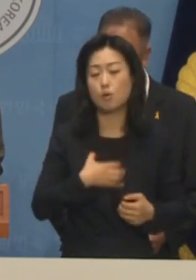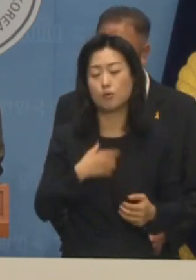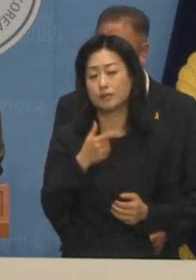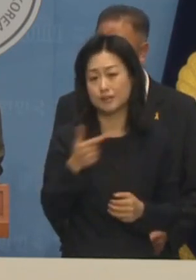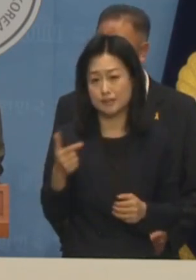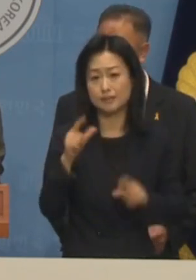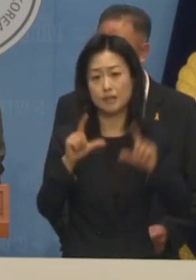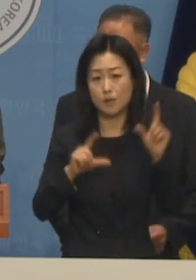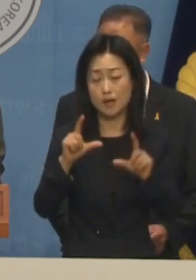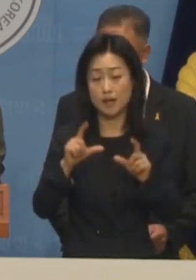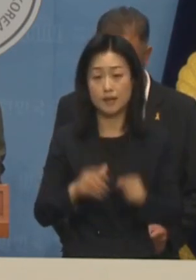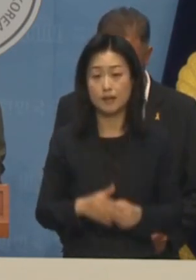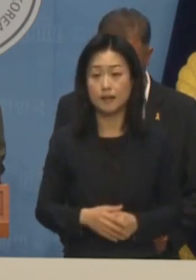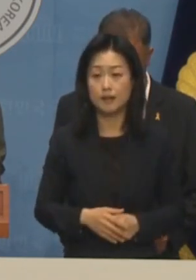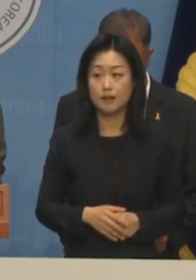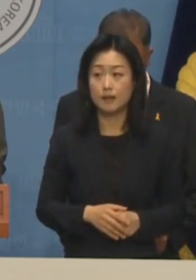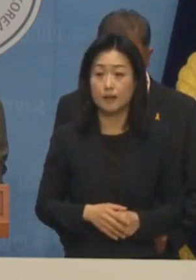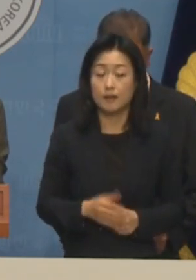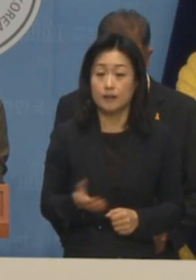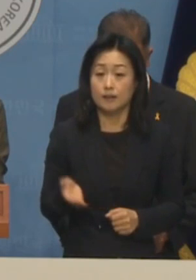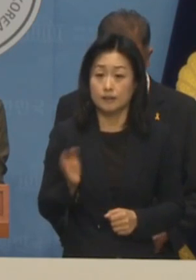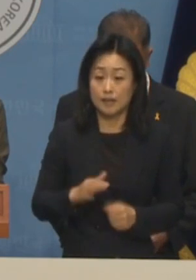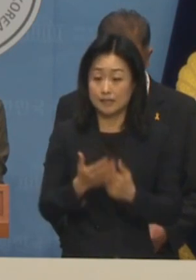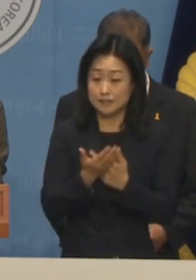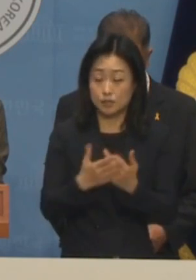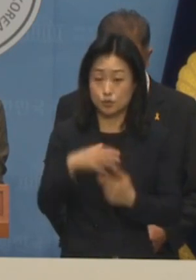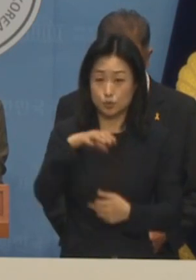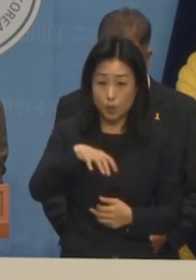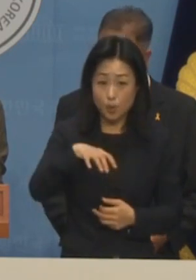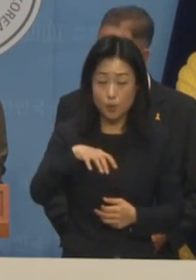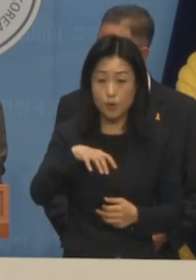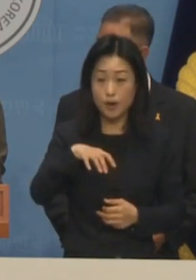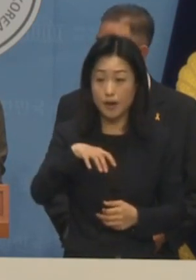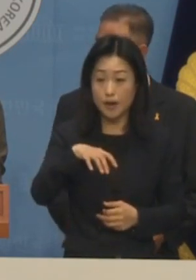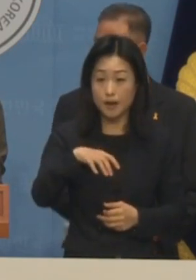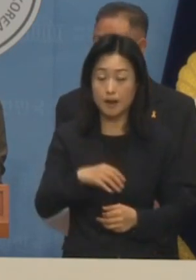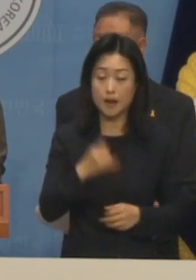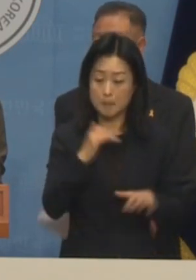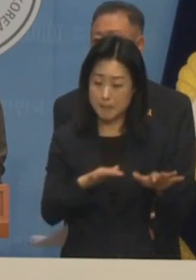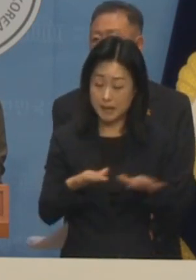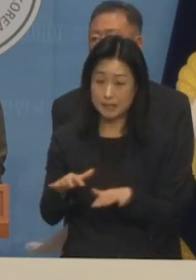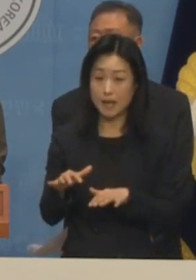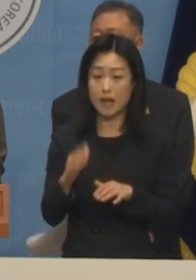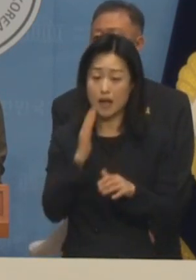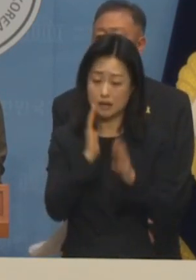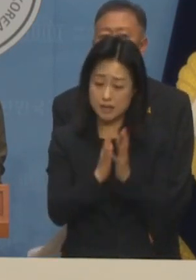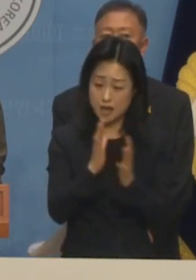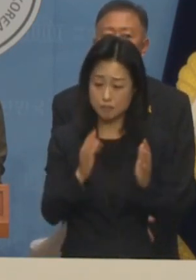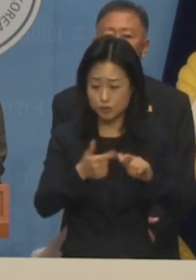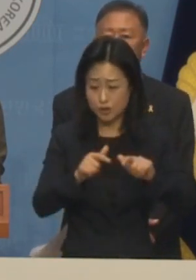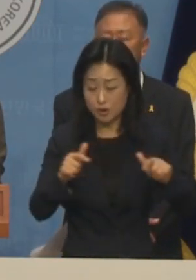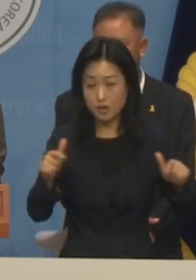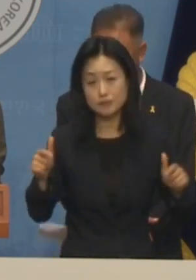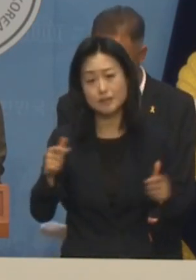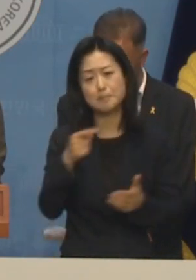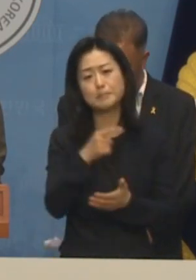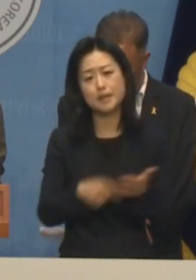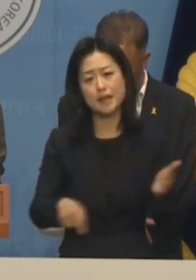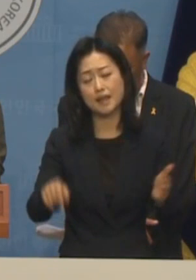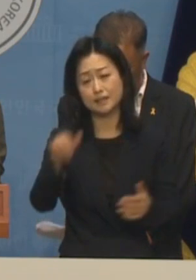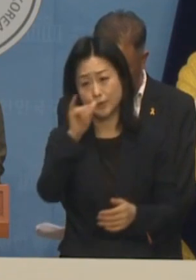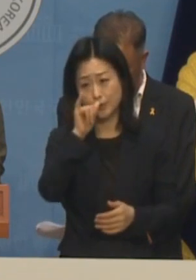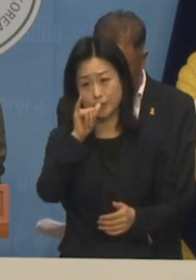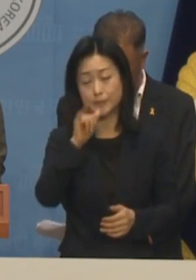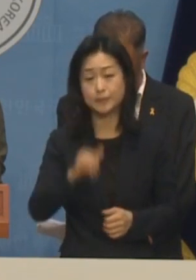있다. 이런 영향으로 제주도의 유혹 해상 생태계와 생물 다양성에 막대한 피해가 발생하고